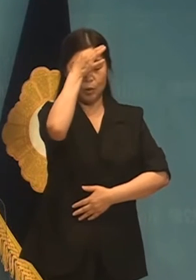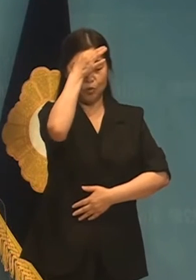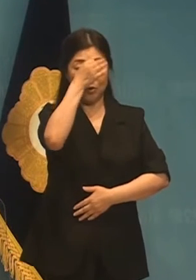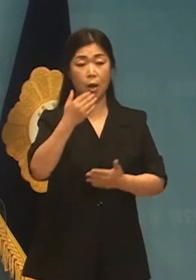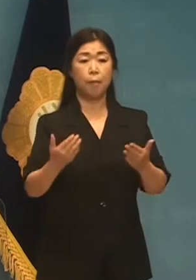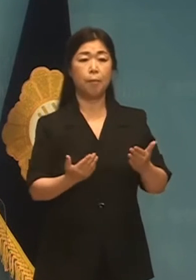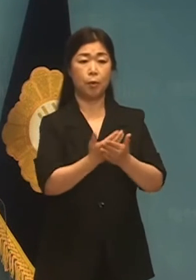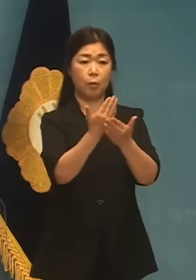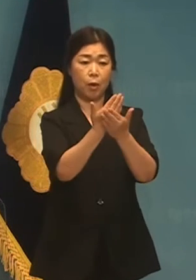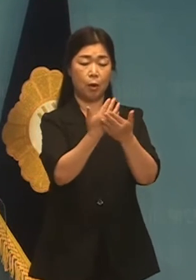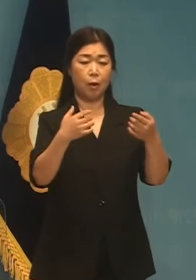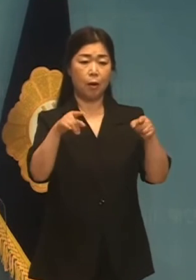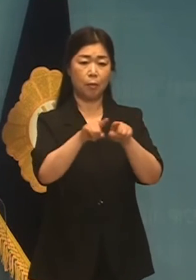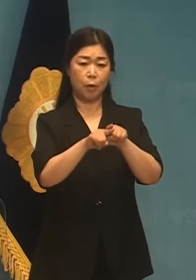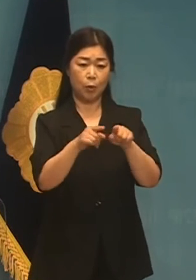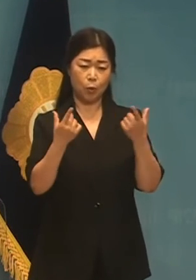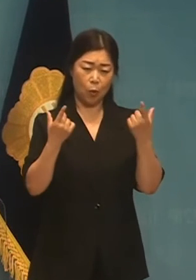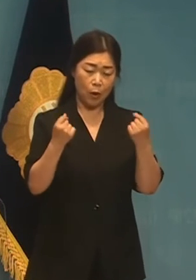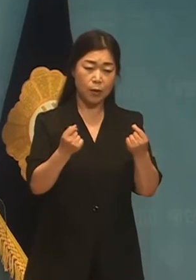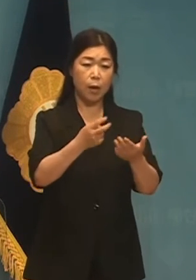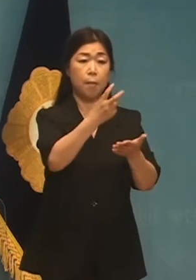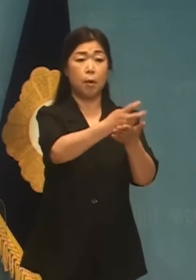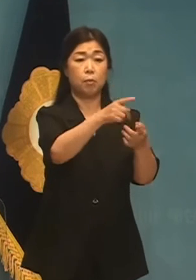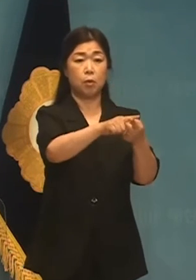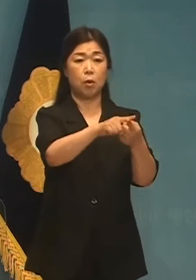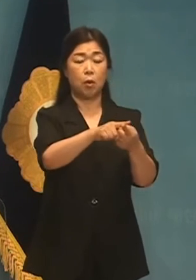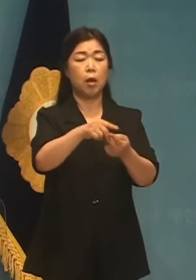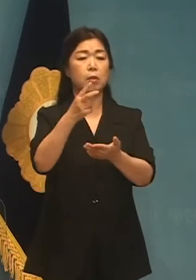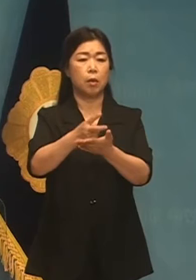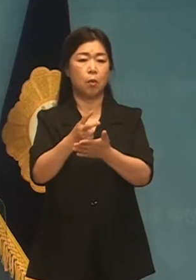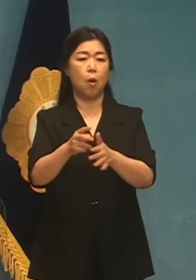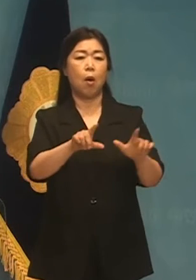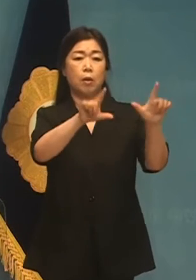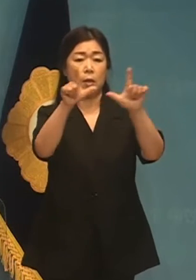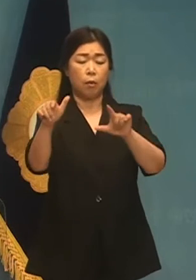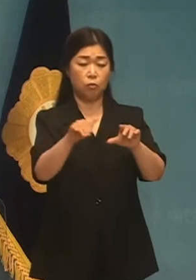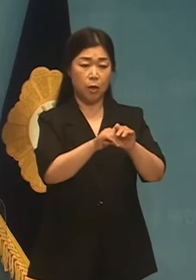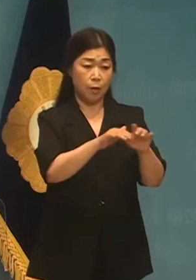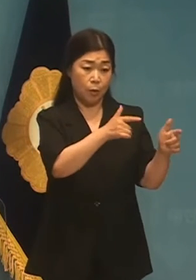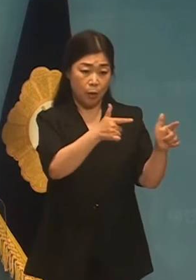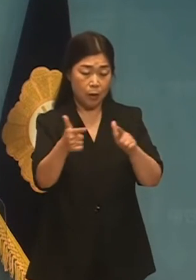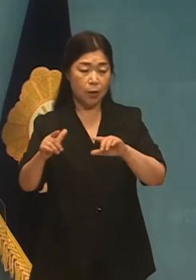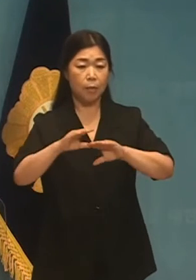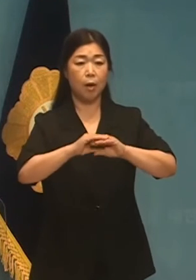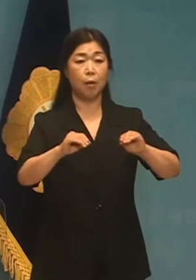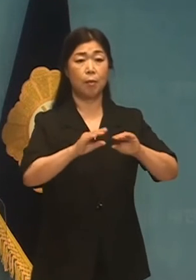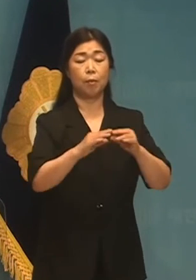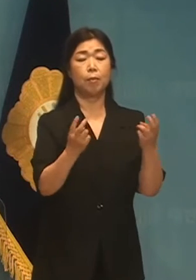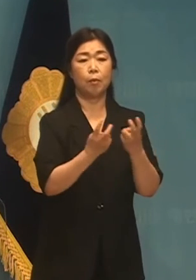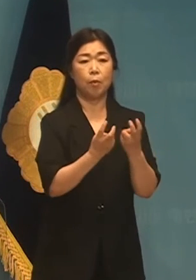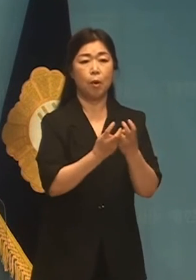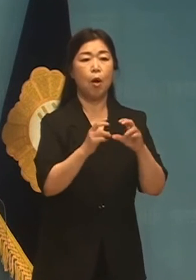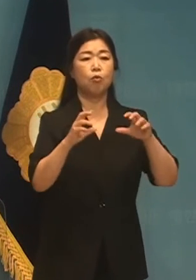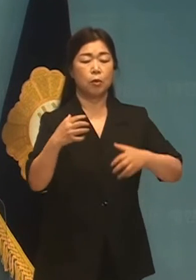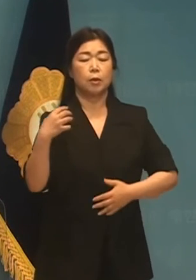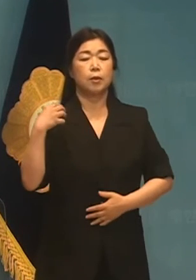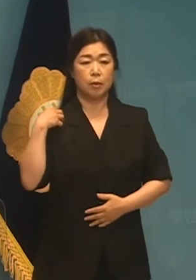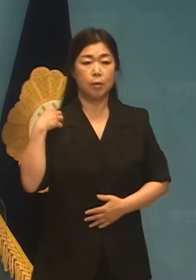진보와 나란히 법적, 제도적, 사회적, 문화적 대응을 범국가적